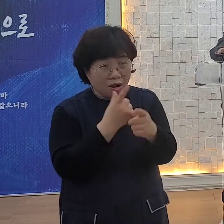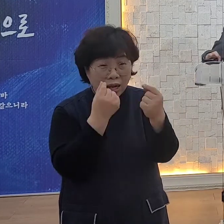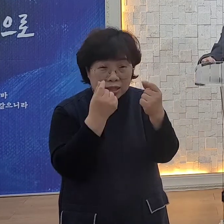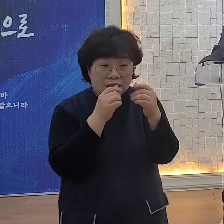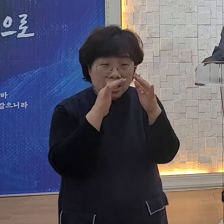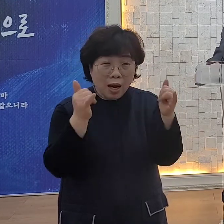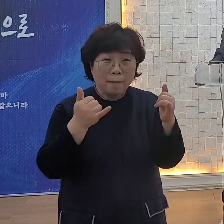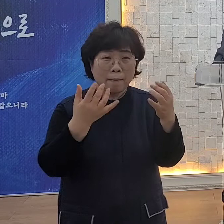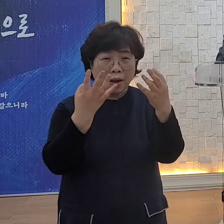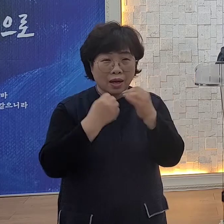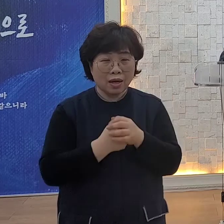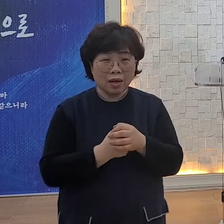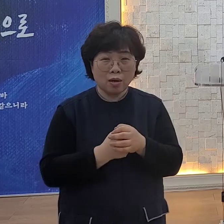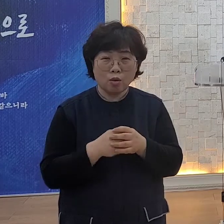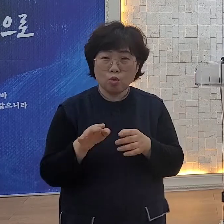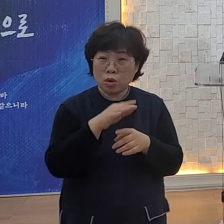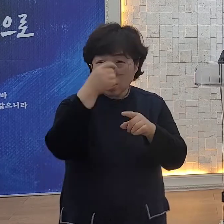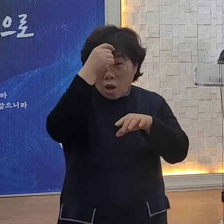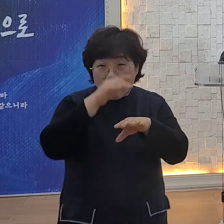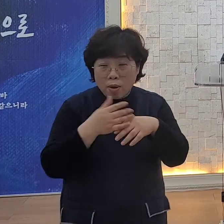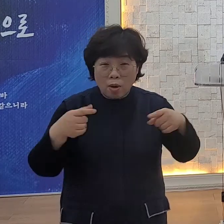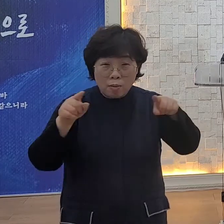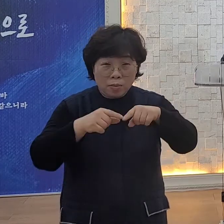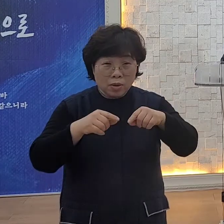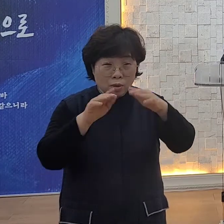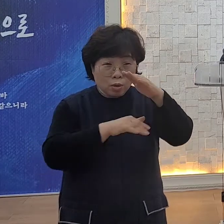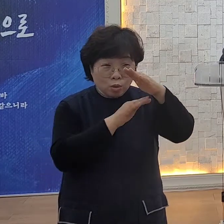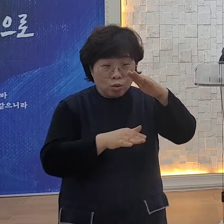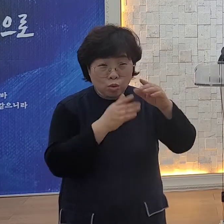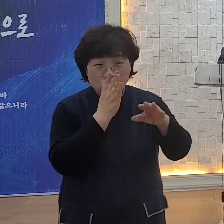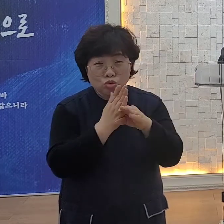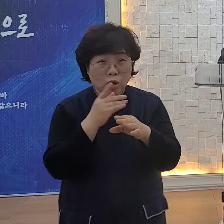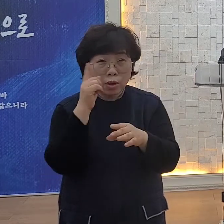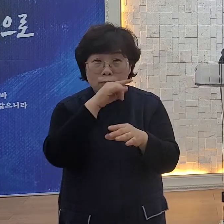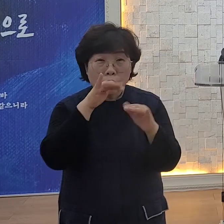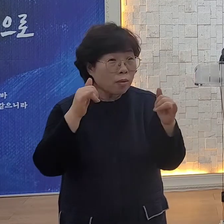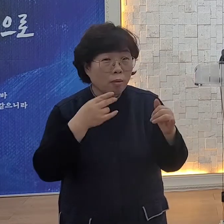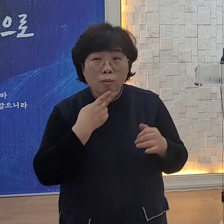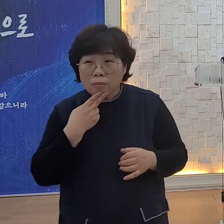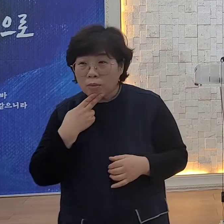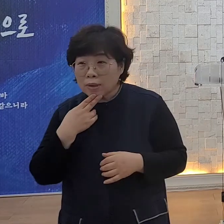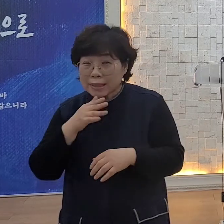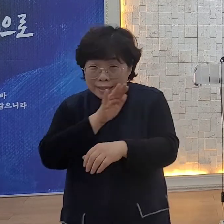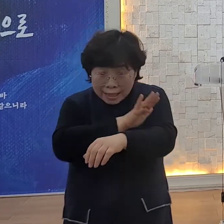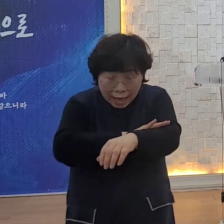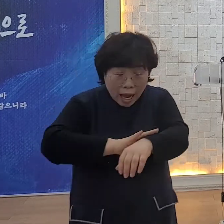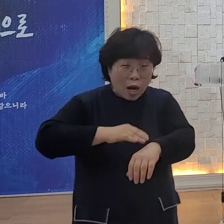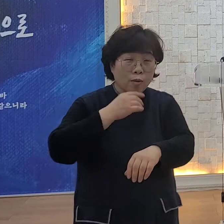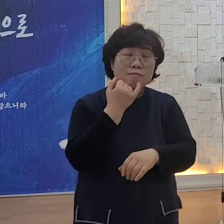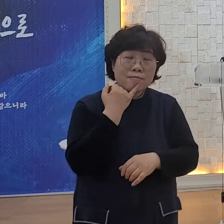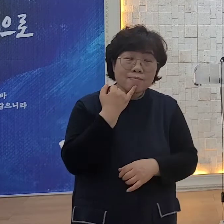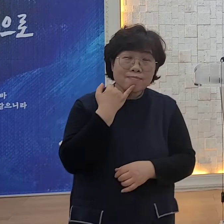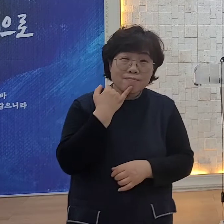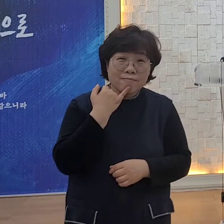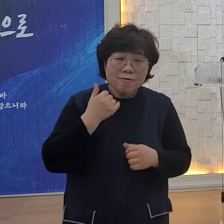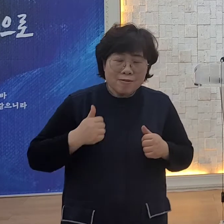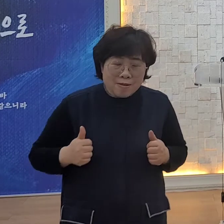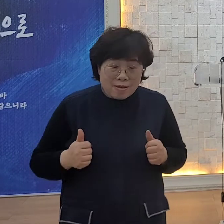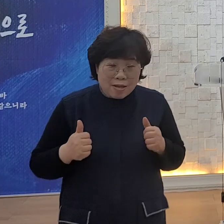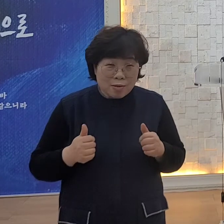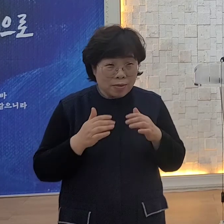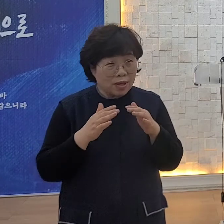예배당에 앉아있는데 나쁜 사람이라고 보이는 사람 아무도 없어요. 전부 다 괜찮고 잘하고 교회도 열심히고